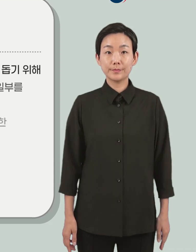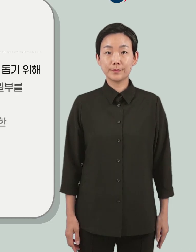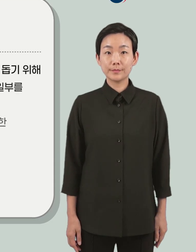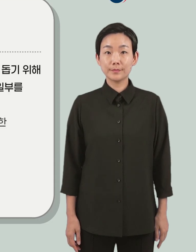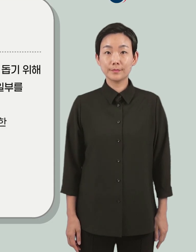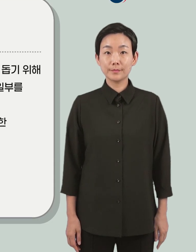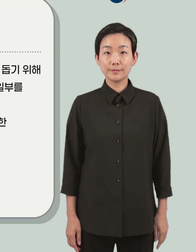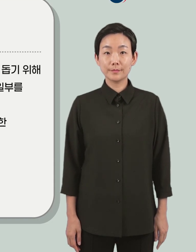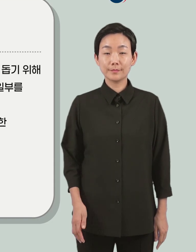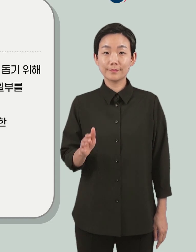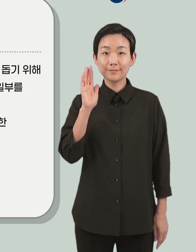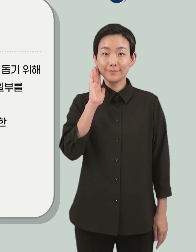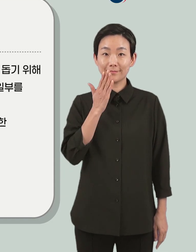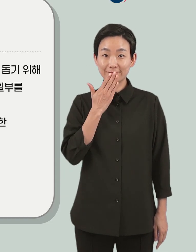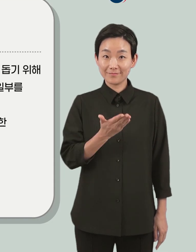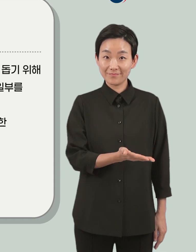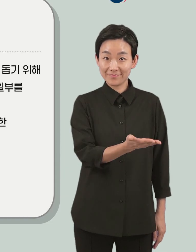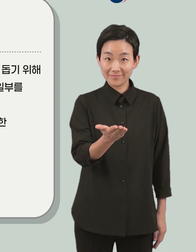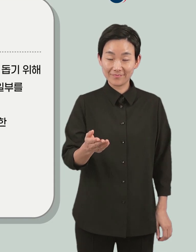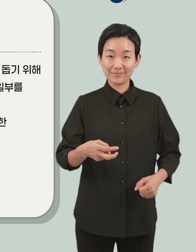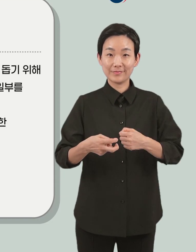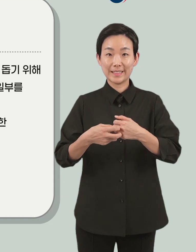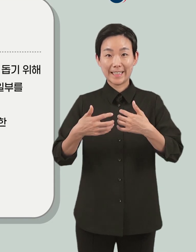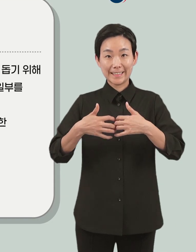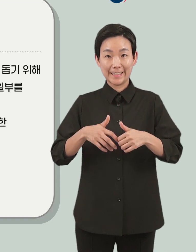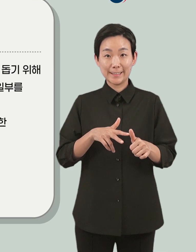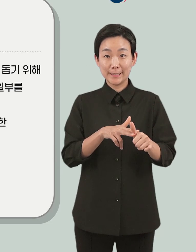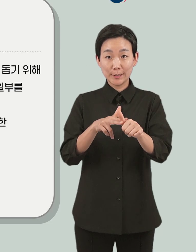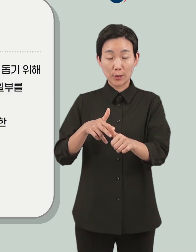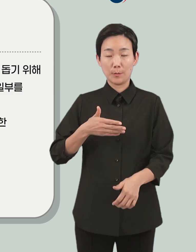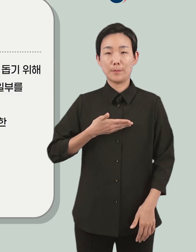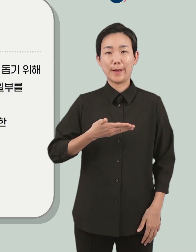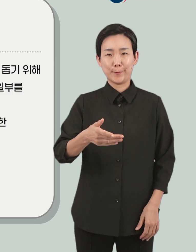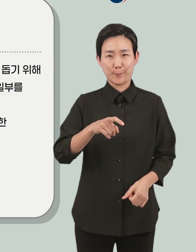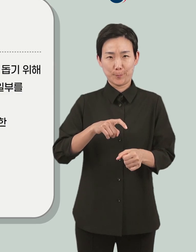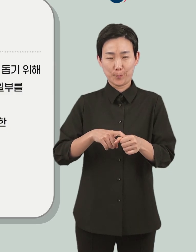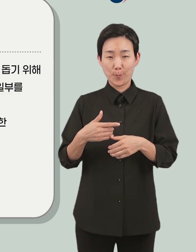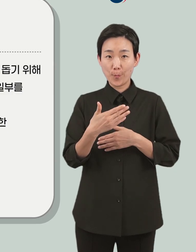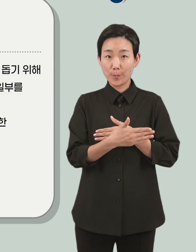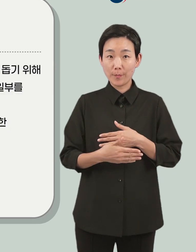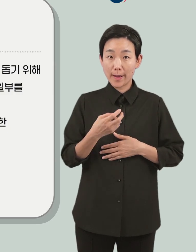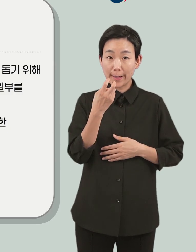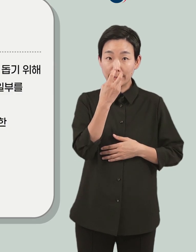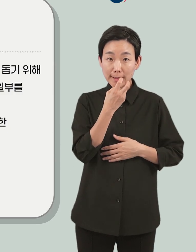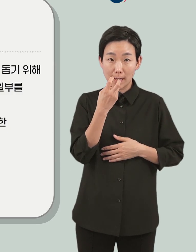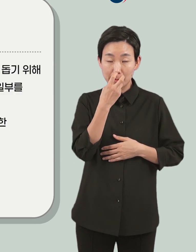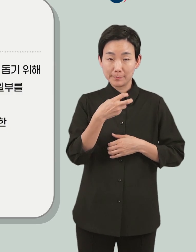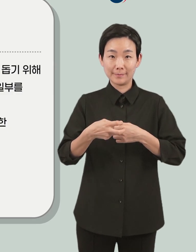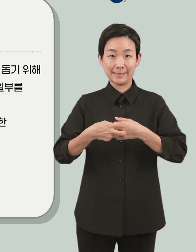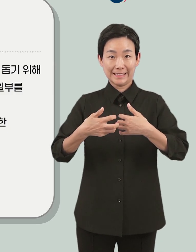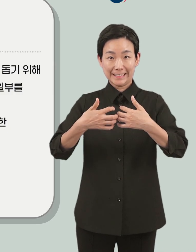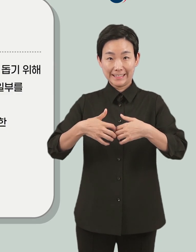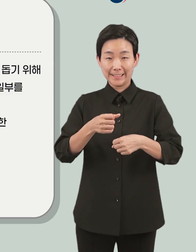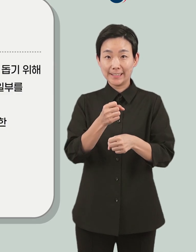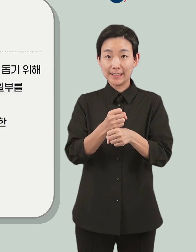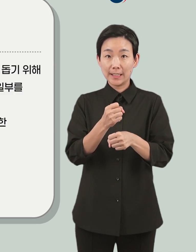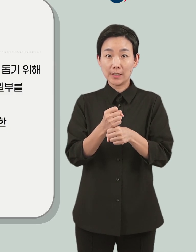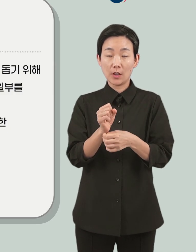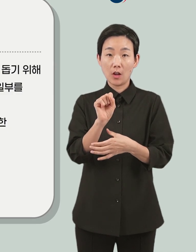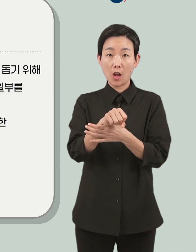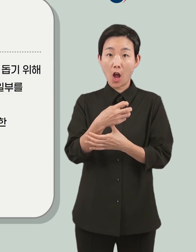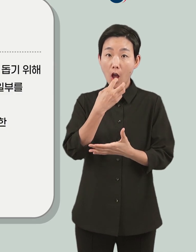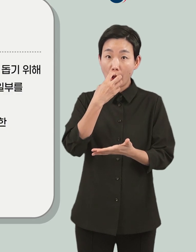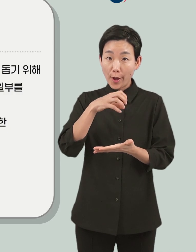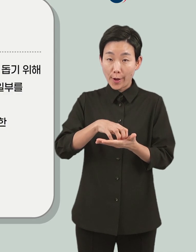주의! 지금부터 안내해드리는 의료기기 정보는 장애인의 이해를 돕기 위해 체외진단 의료기기 제조, 허가증